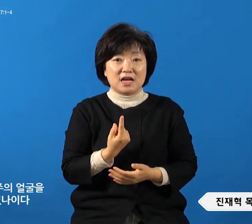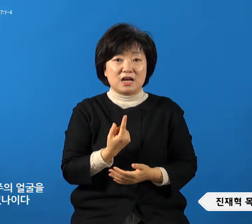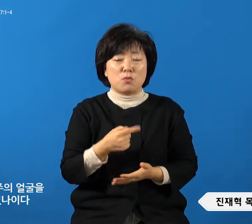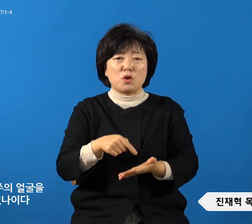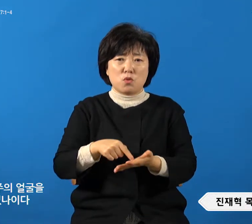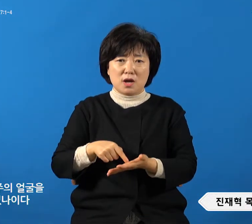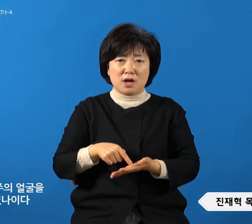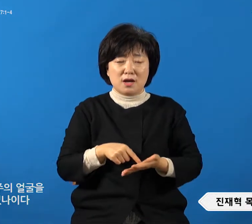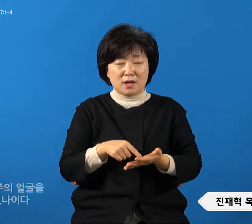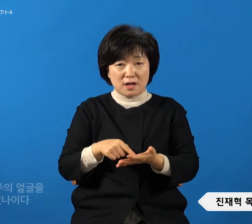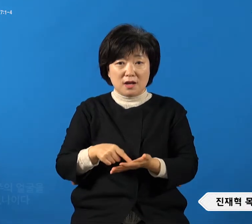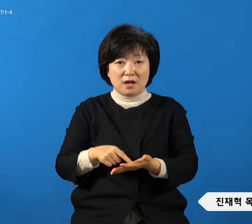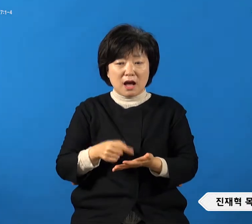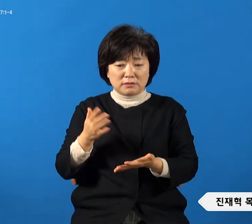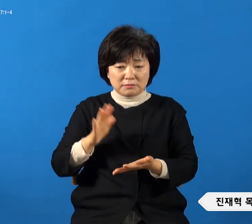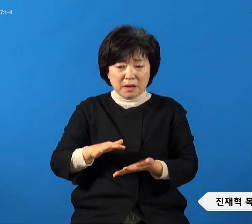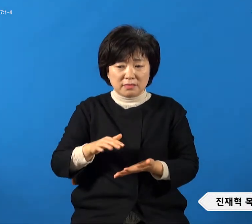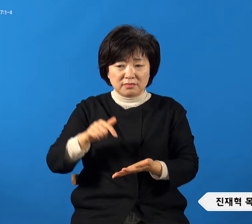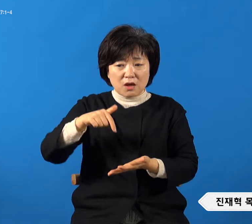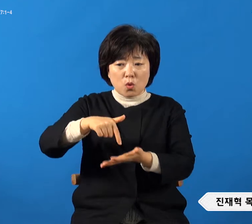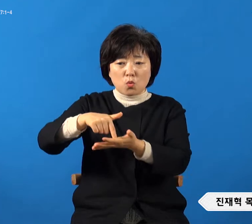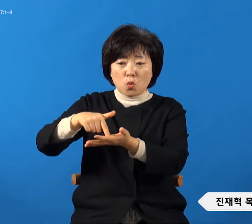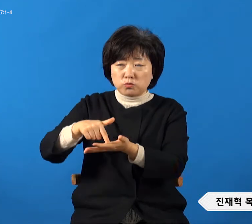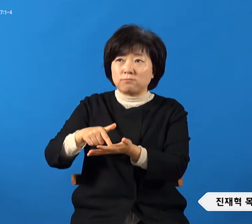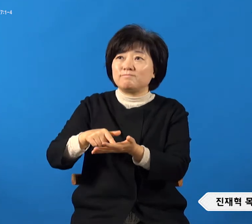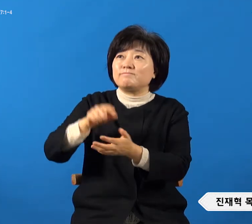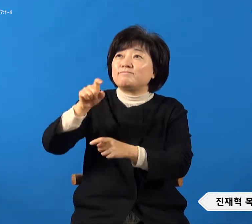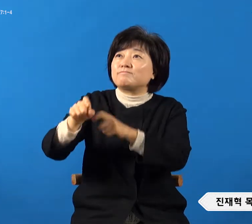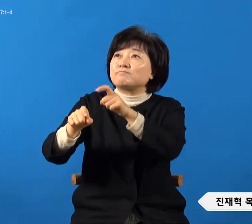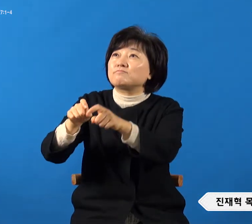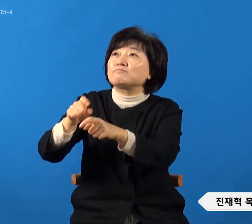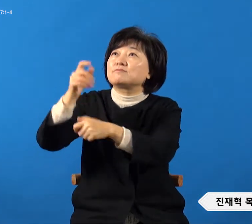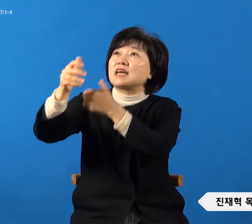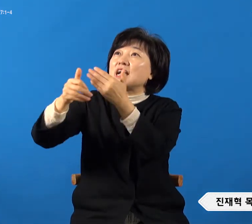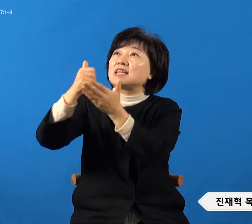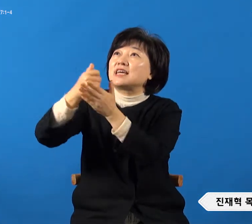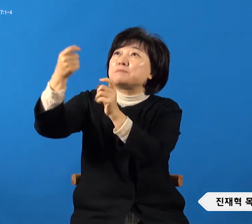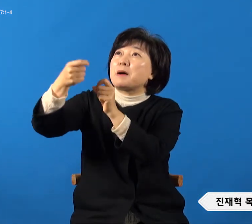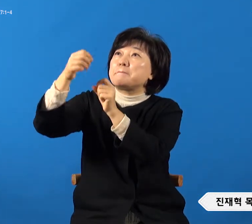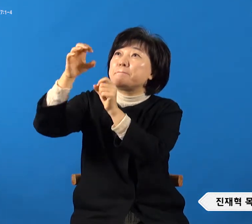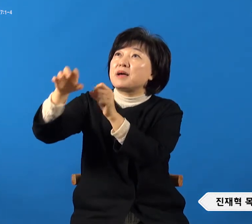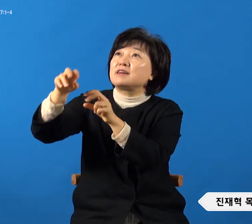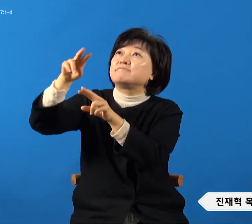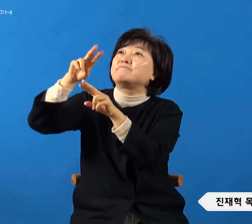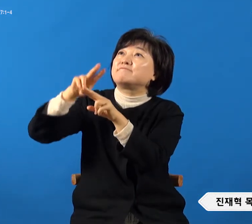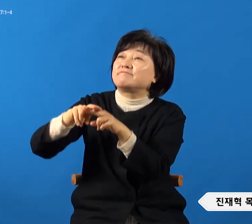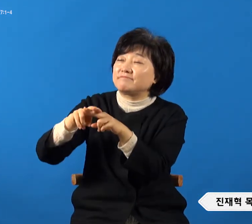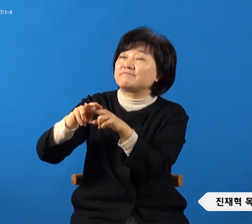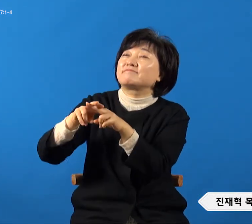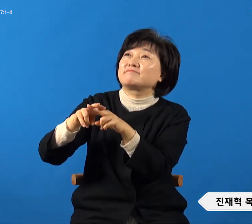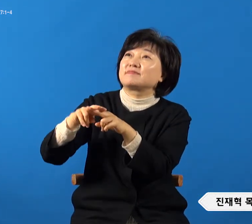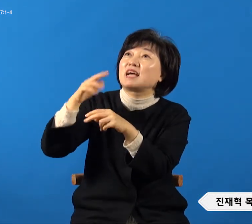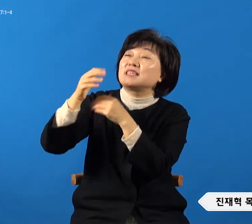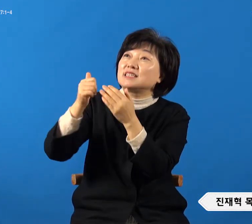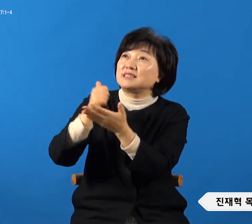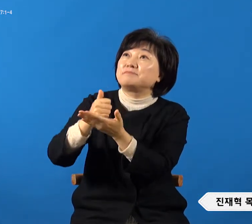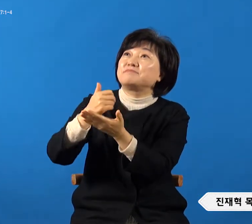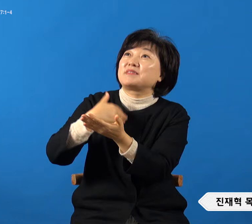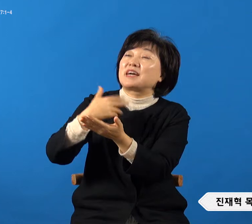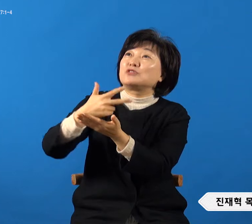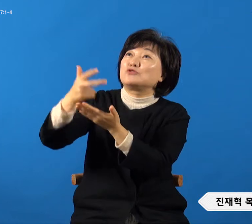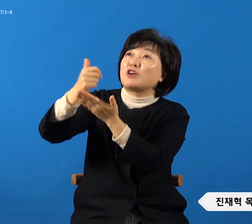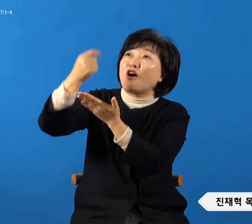그가 외롭습니다. 그런데 그는 고독까지 나아갑니다. 하나님 앞에 홀로 섰습니다. 그리고 이야기합니다. 하나님, 내가